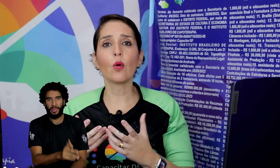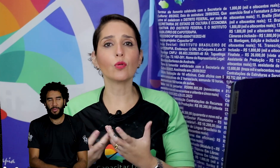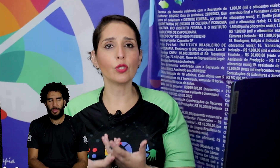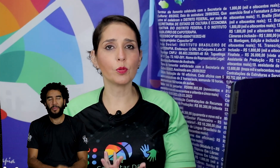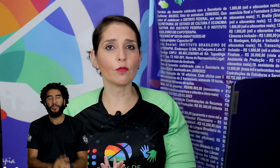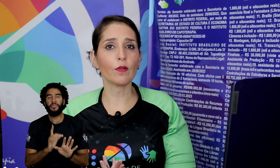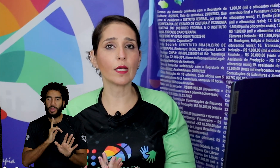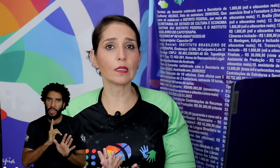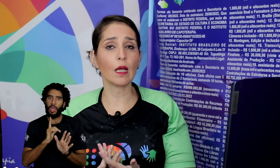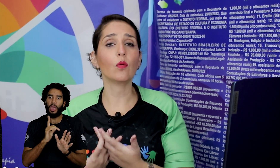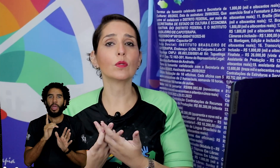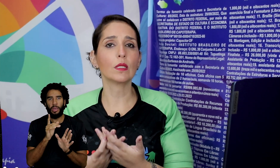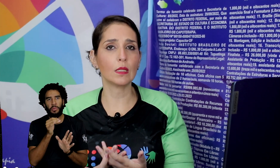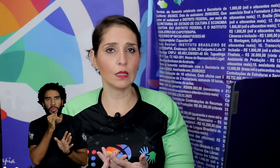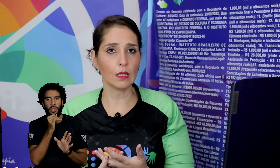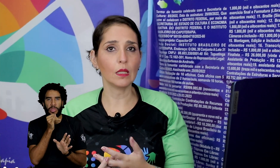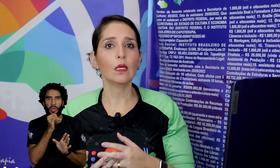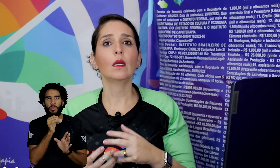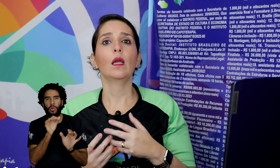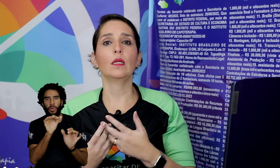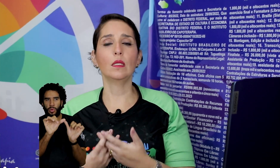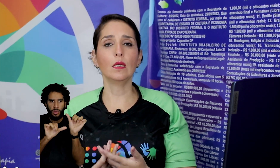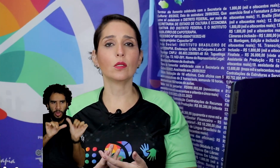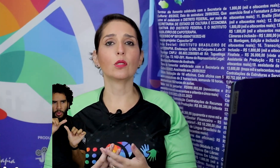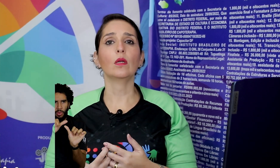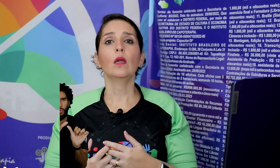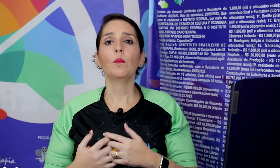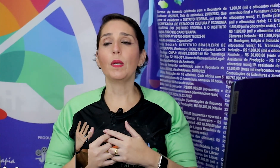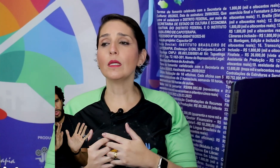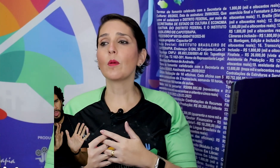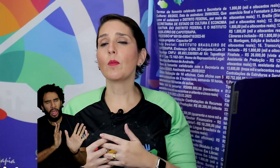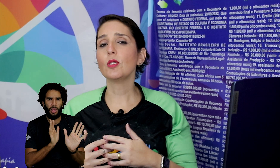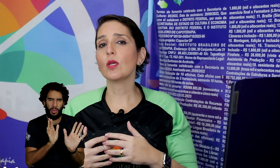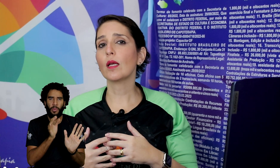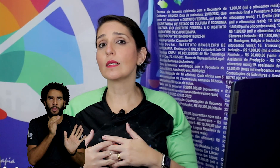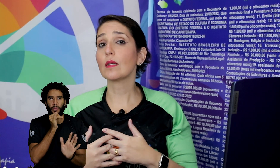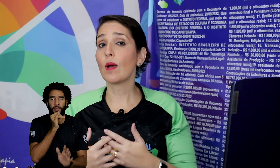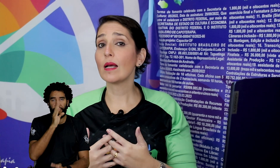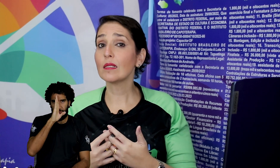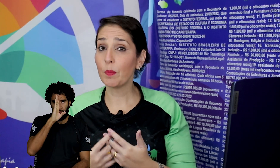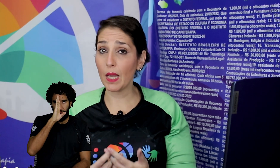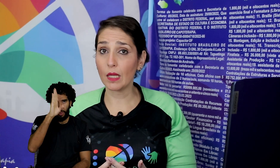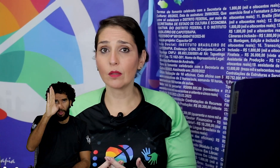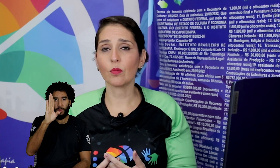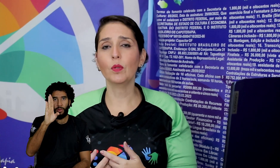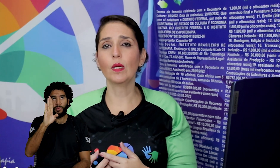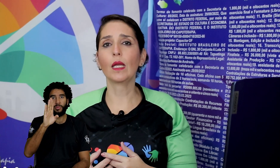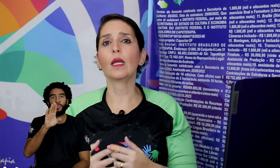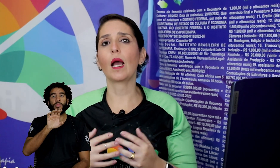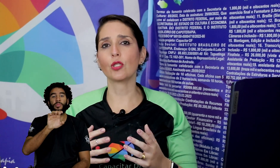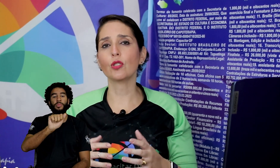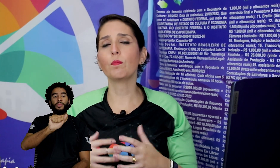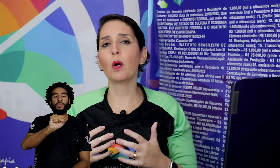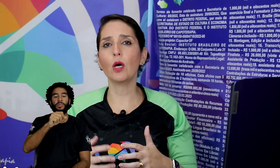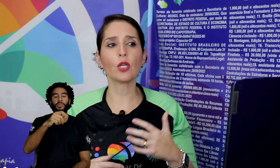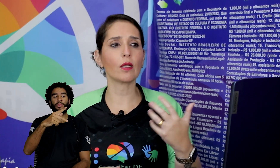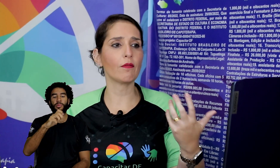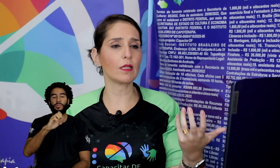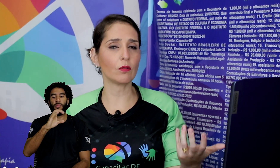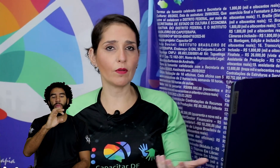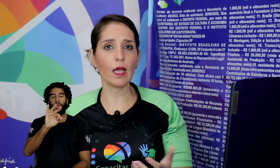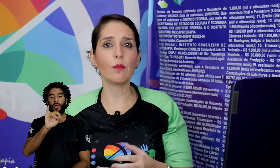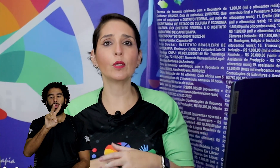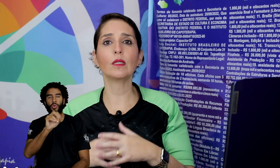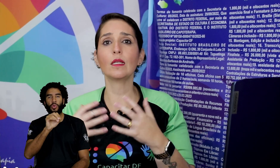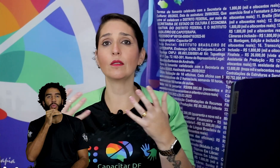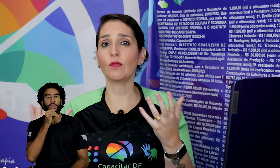Existe algum tipo de flexão? Sim, existe. Principalmente em relação a aspecto, porque a gente pode, através